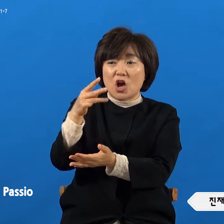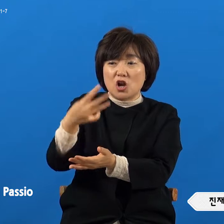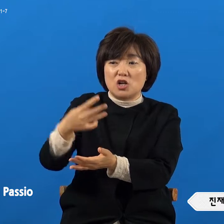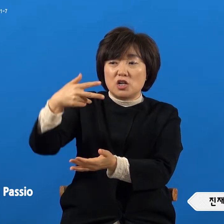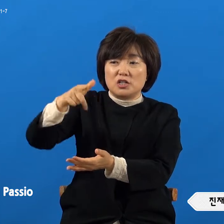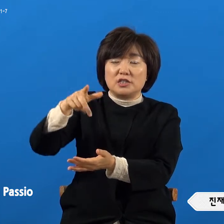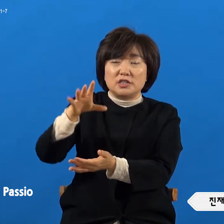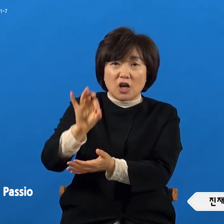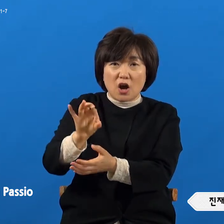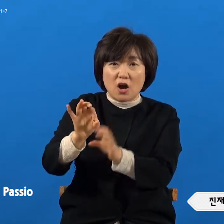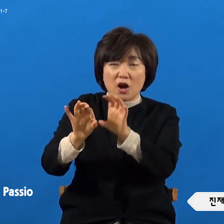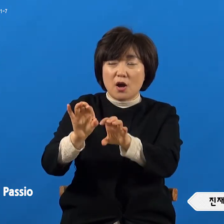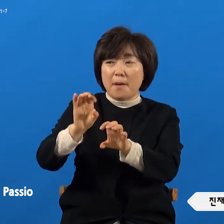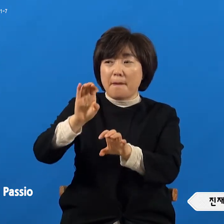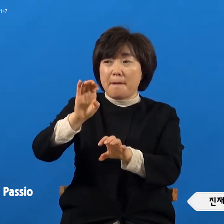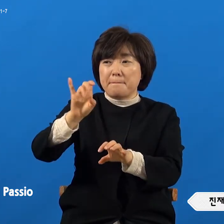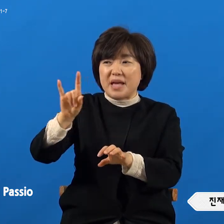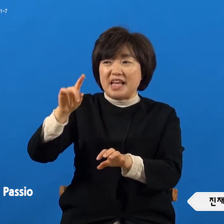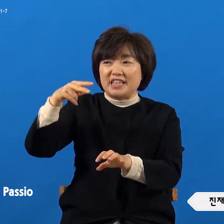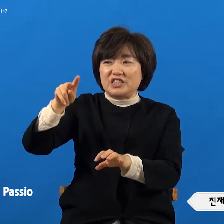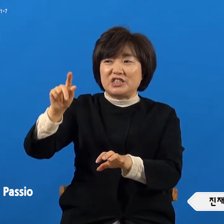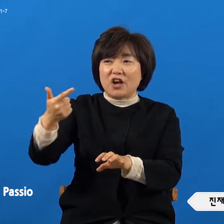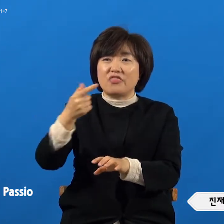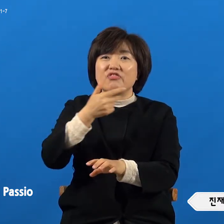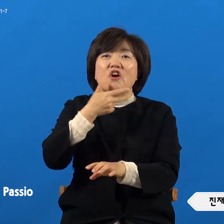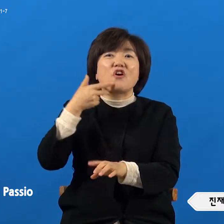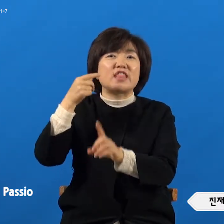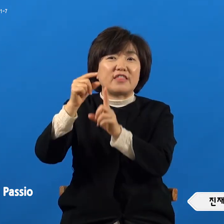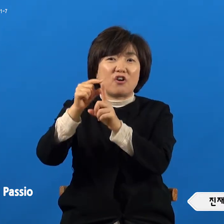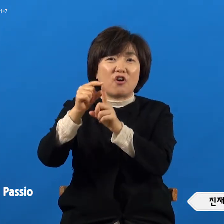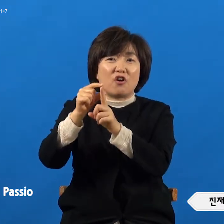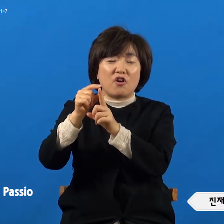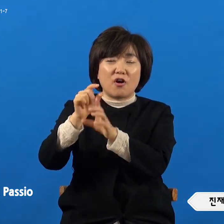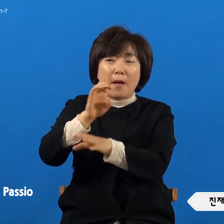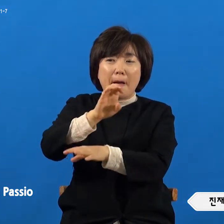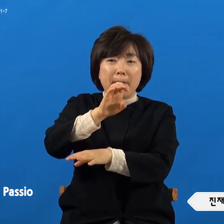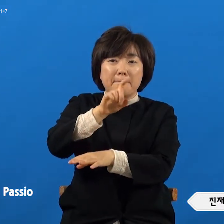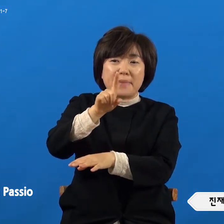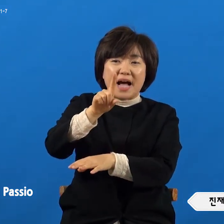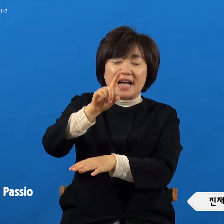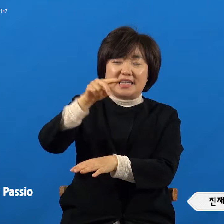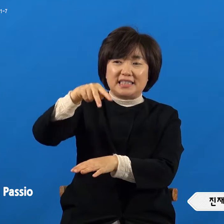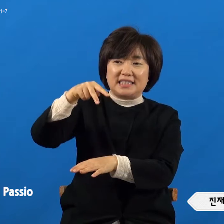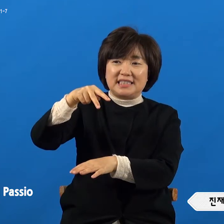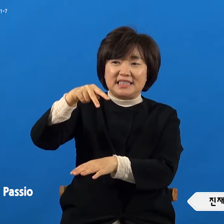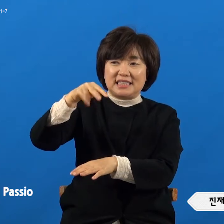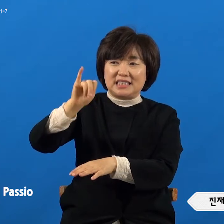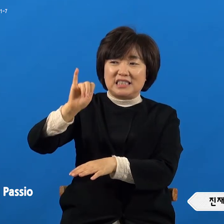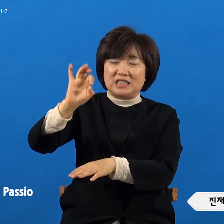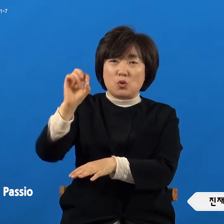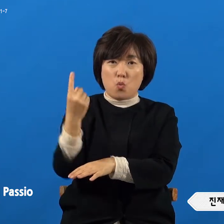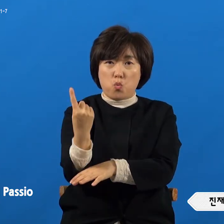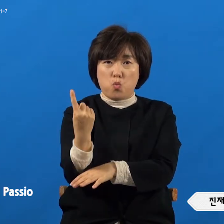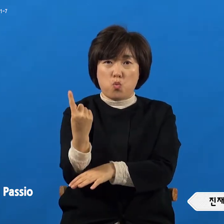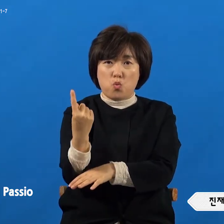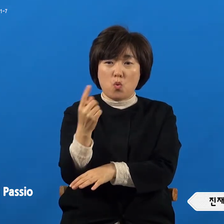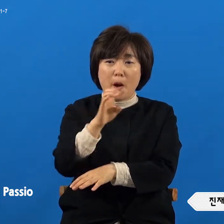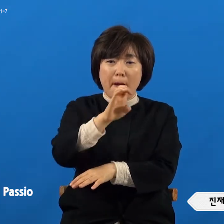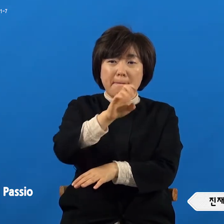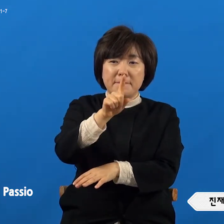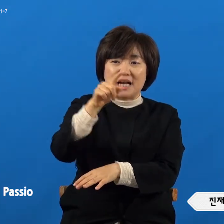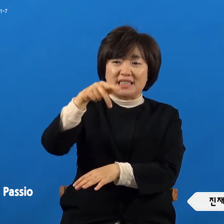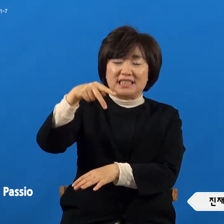이 파시오라는 단어에서 시작되었습니다. 이 파시오라는 단어의 뜻은 아픔이란